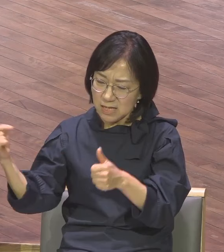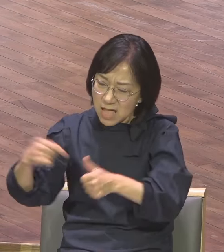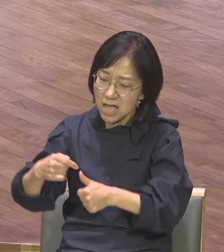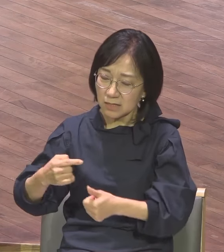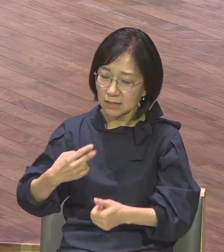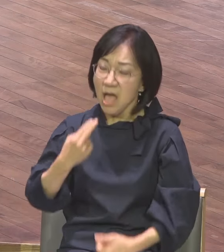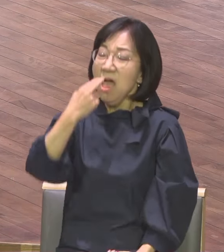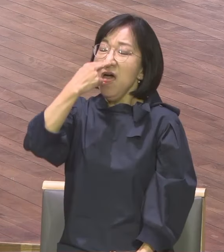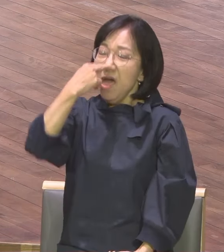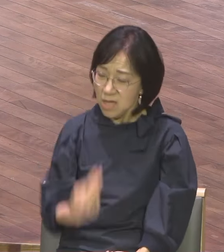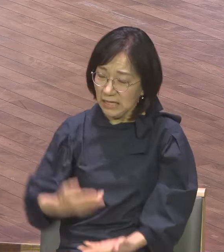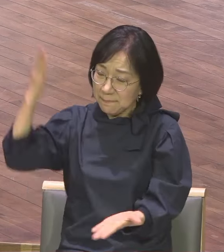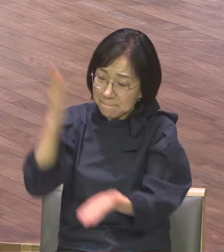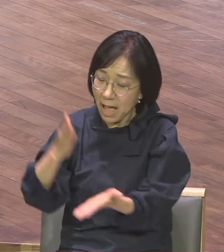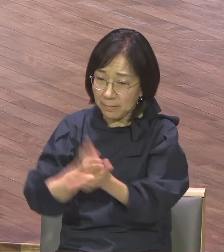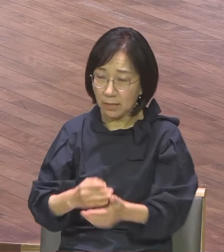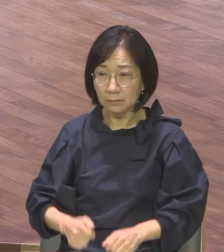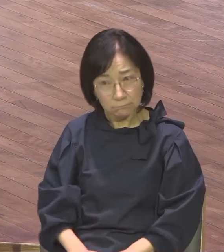계속 쉬고 있는 거야 나도 모르게.